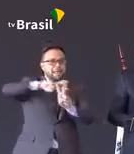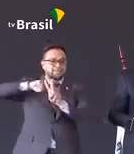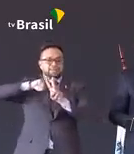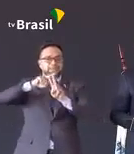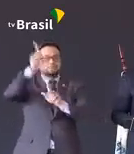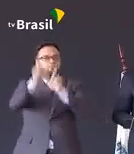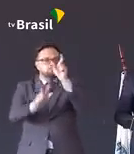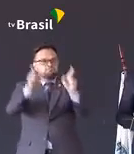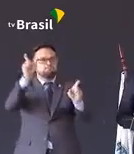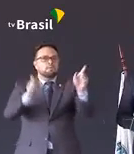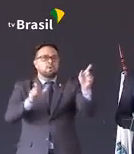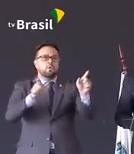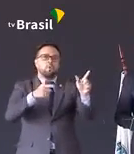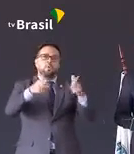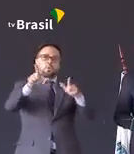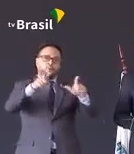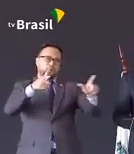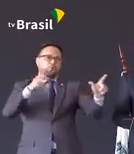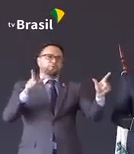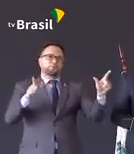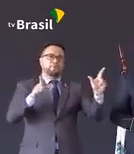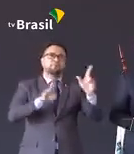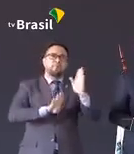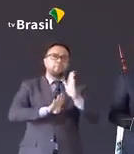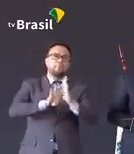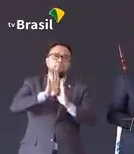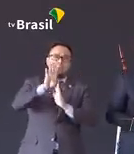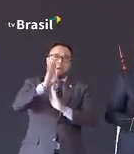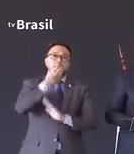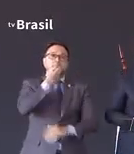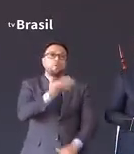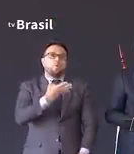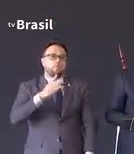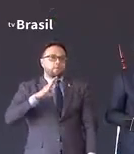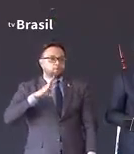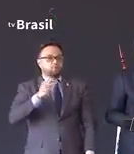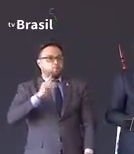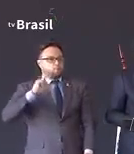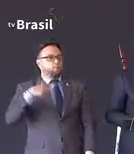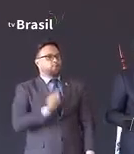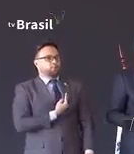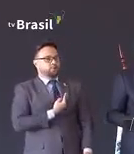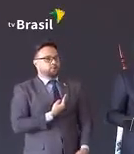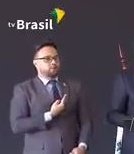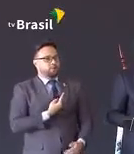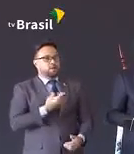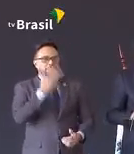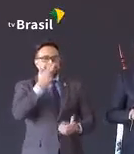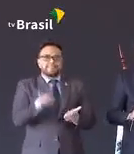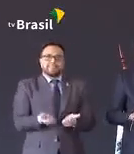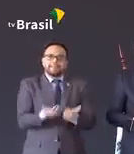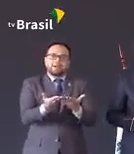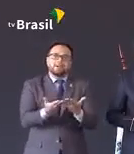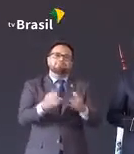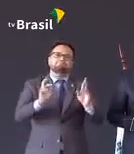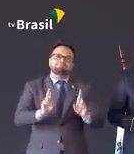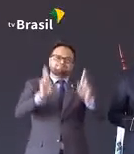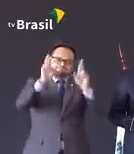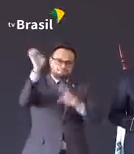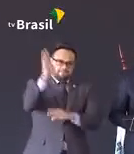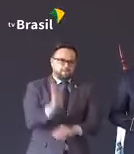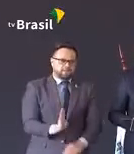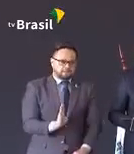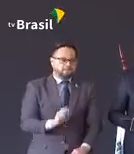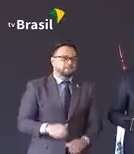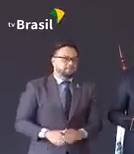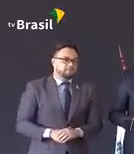bandidos, entre outros. Isso é muito bom para todos nós. Isso dá esperança para o Brasil. E eu não tenho